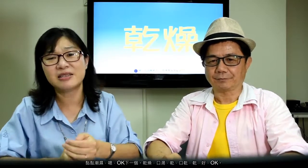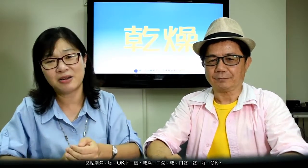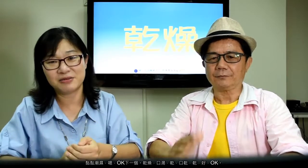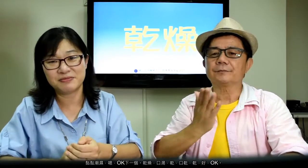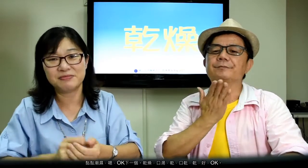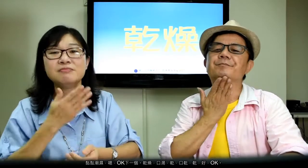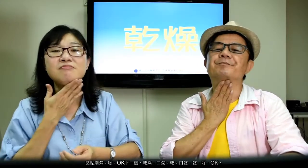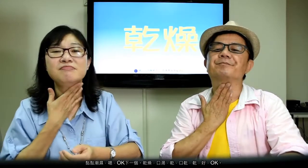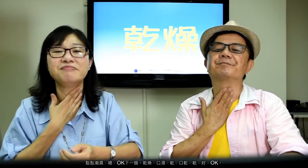燥，